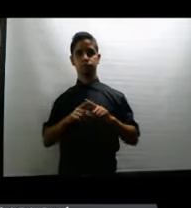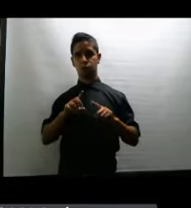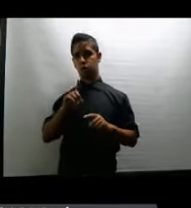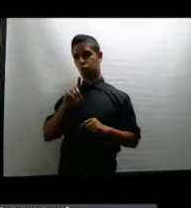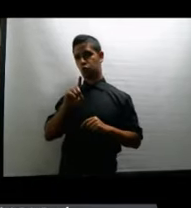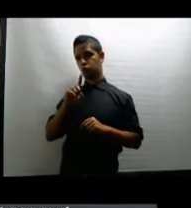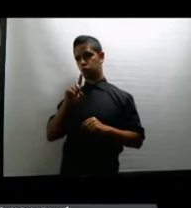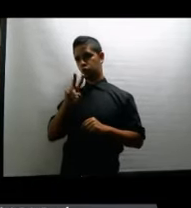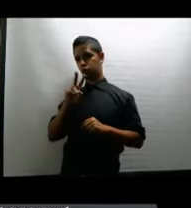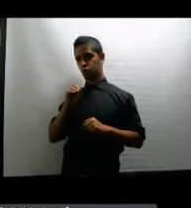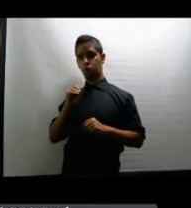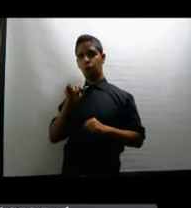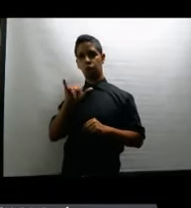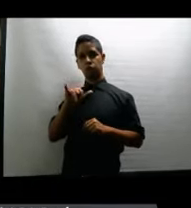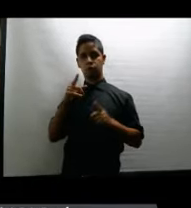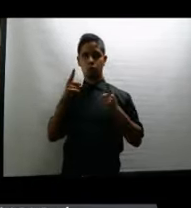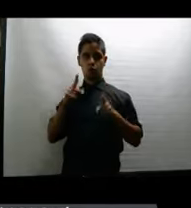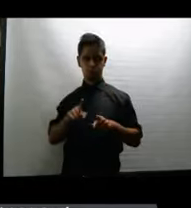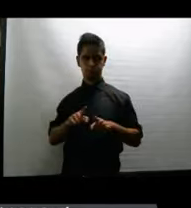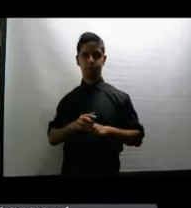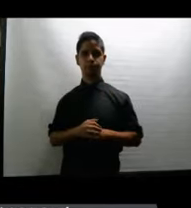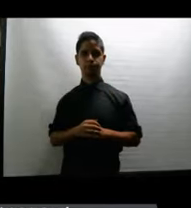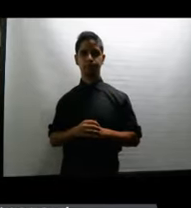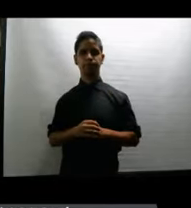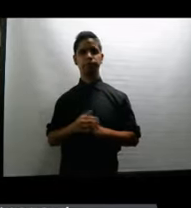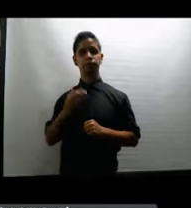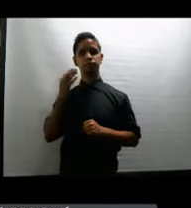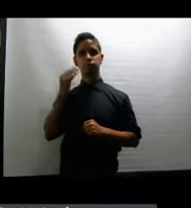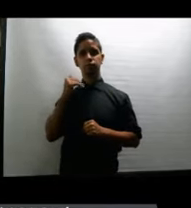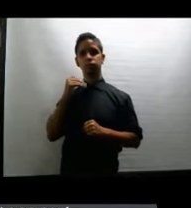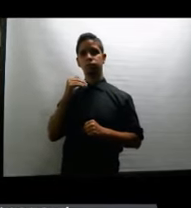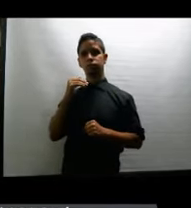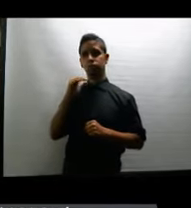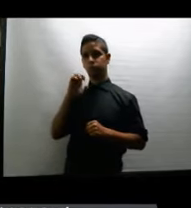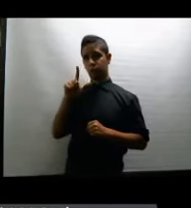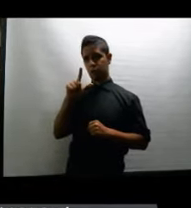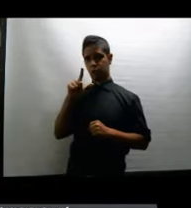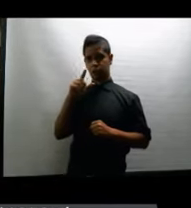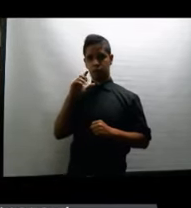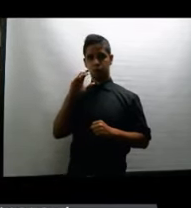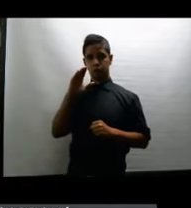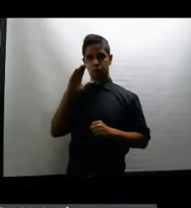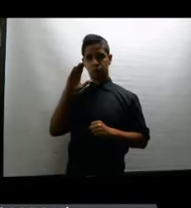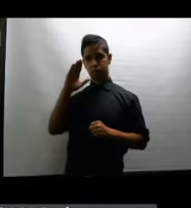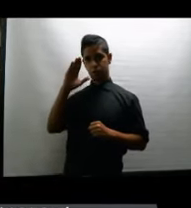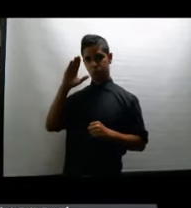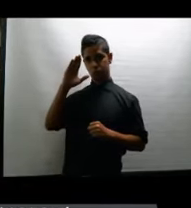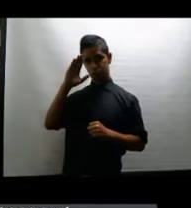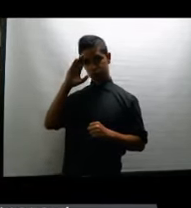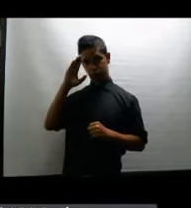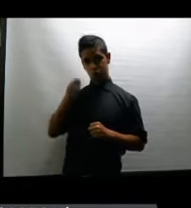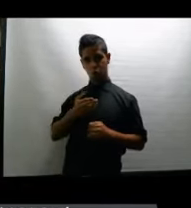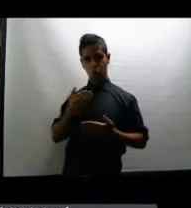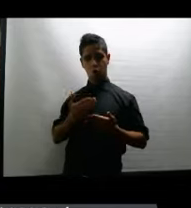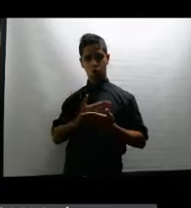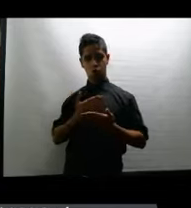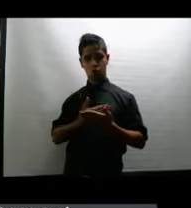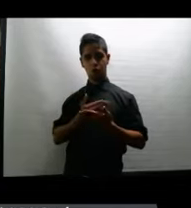En los dúos prácticamente eso es lo que va a pasar. Ok. Porque el Hijo Nuevo habla unas partes de ella y él, así que nos las